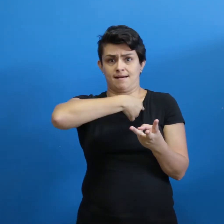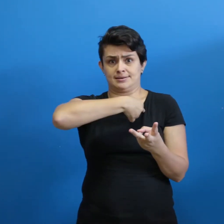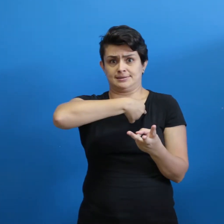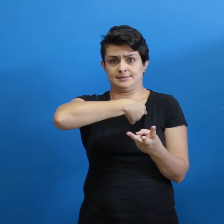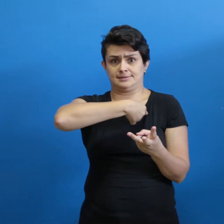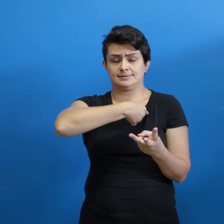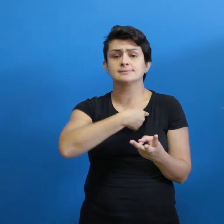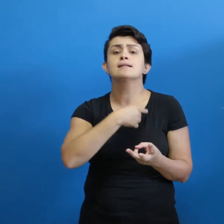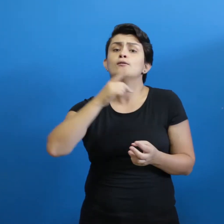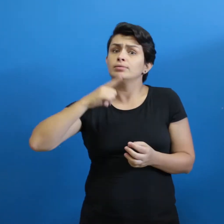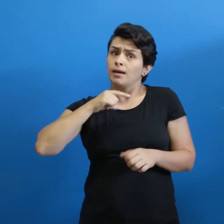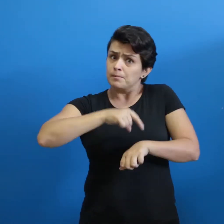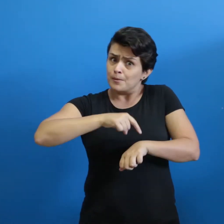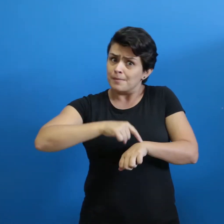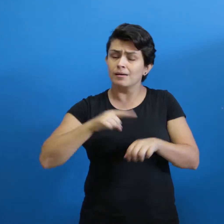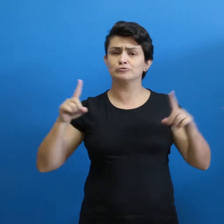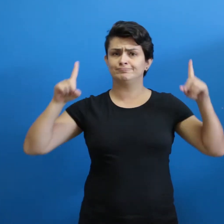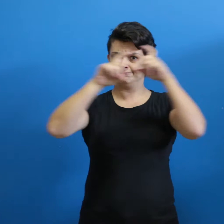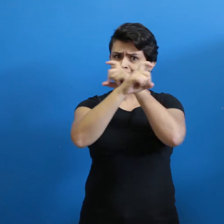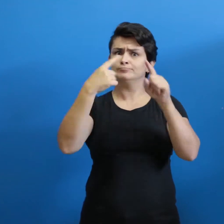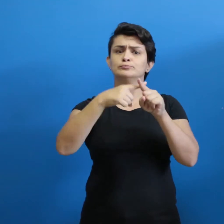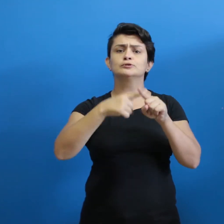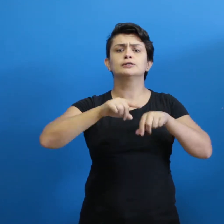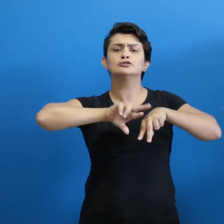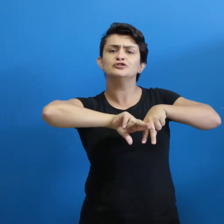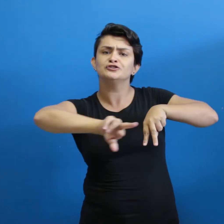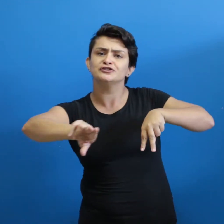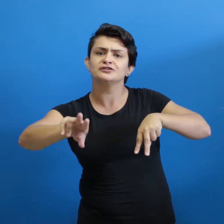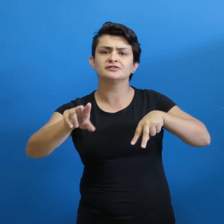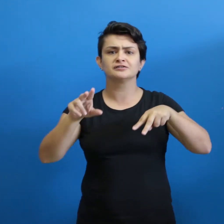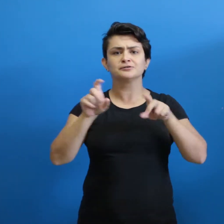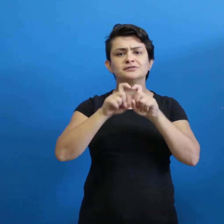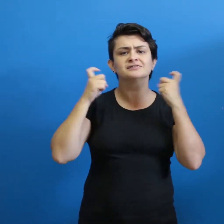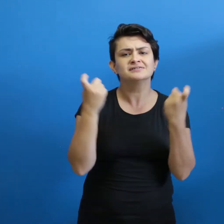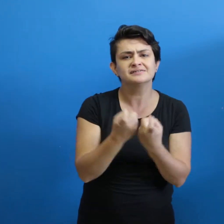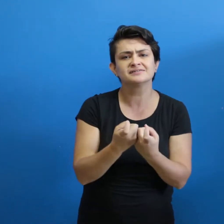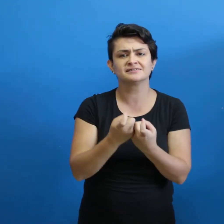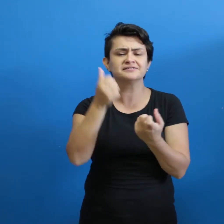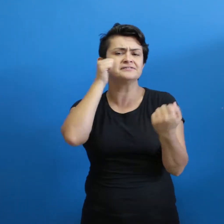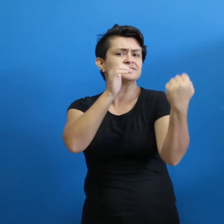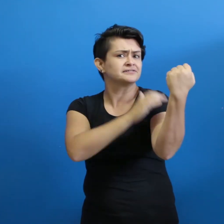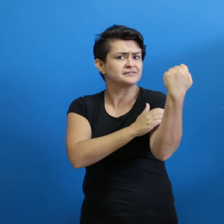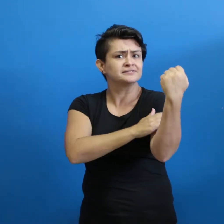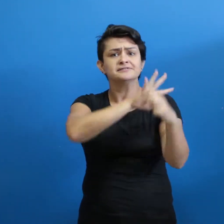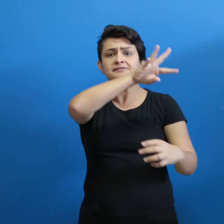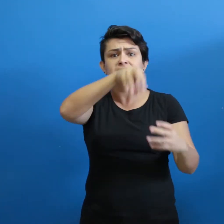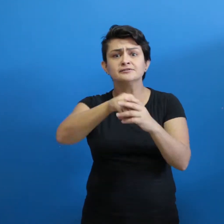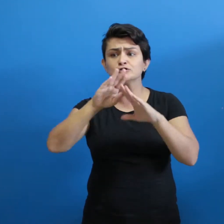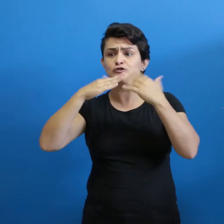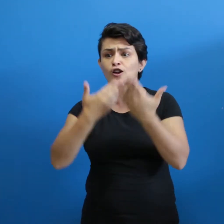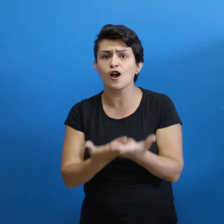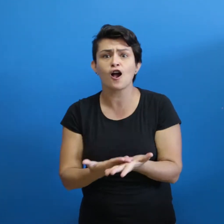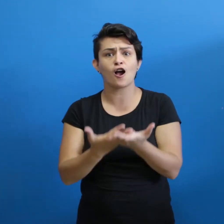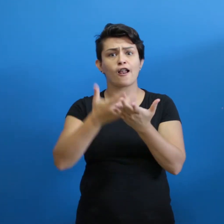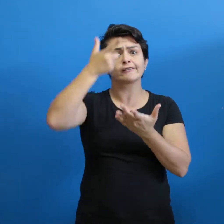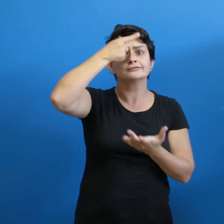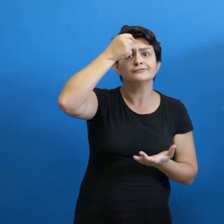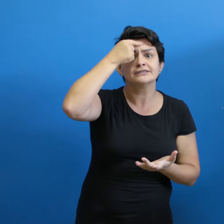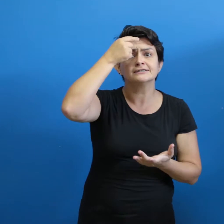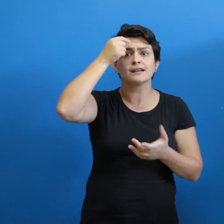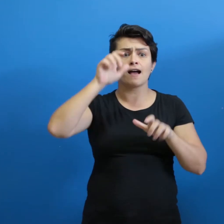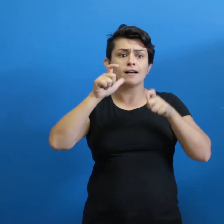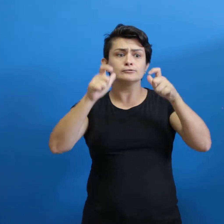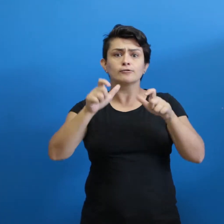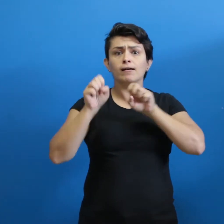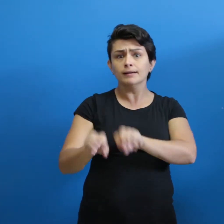complexos, né? Falar de gênero, de sexualidade, de feminismo em espaços de educação tem sido um grande tabu.